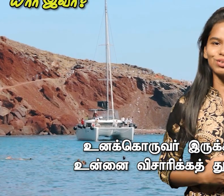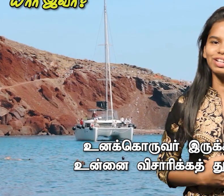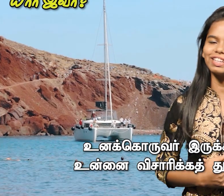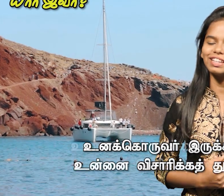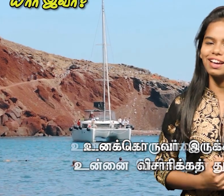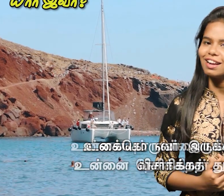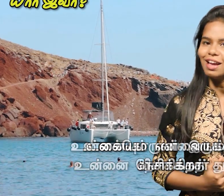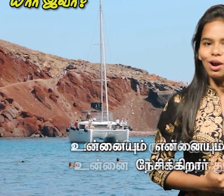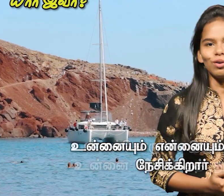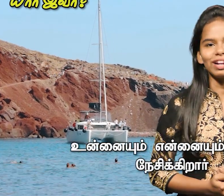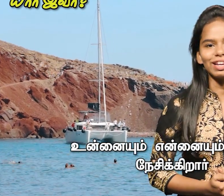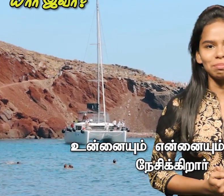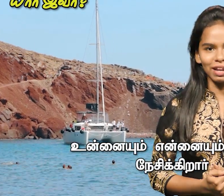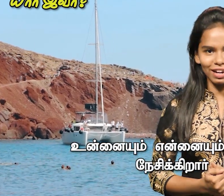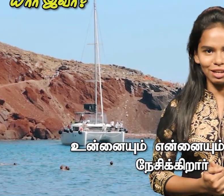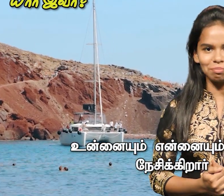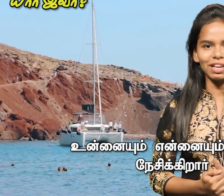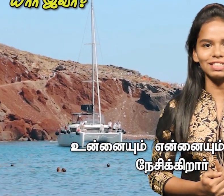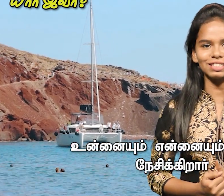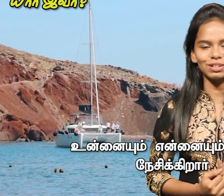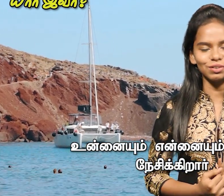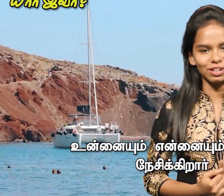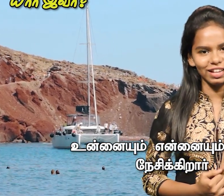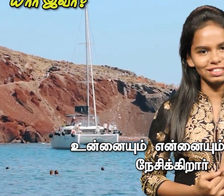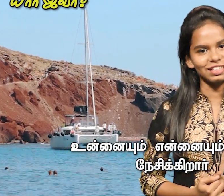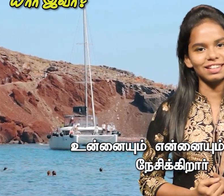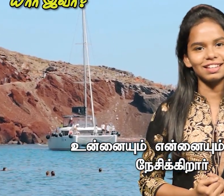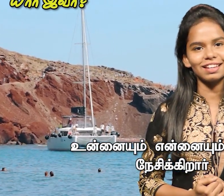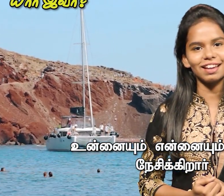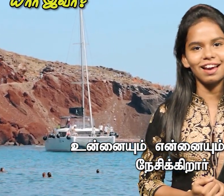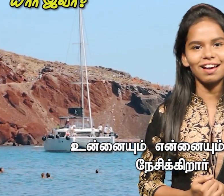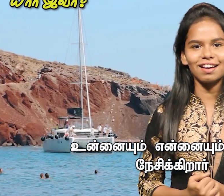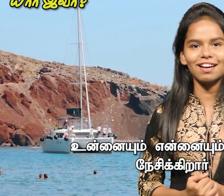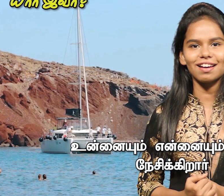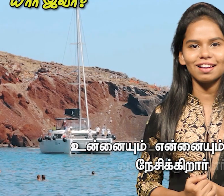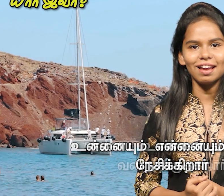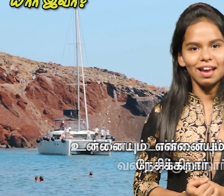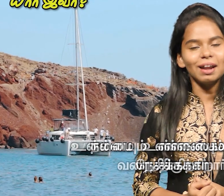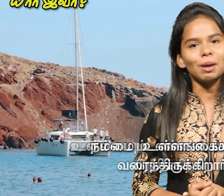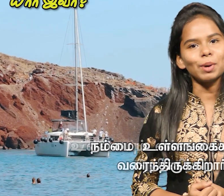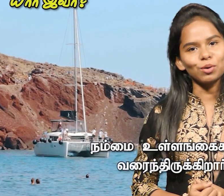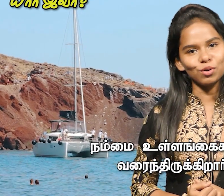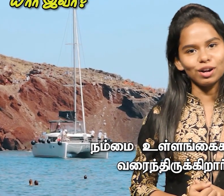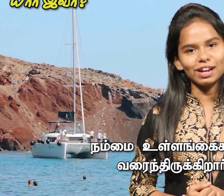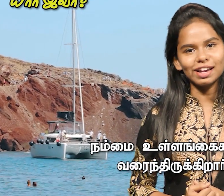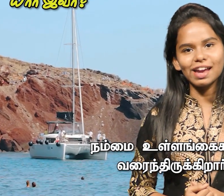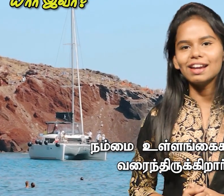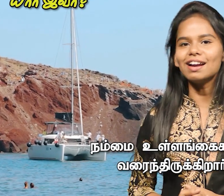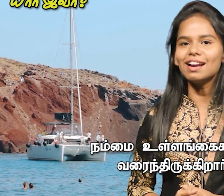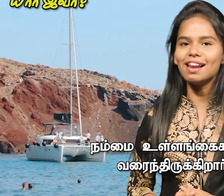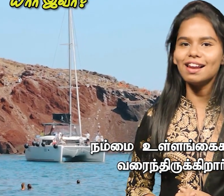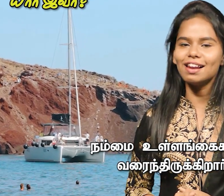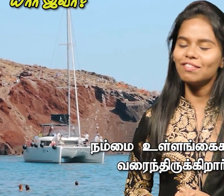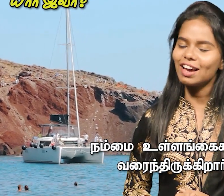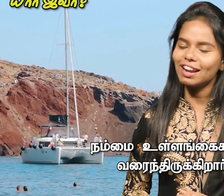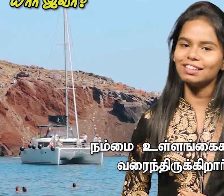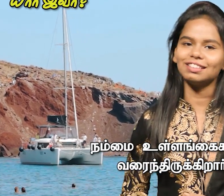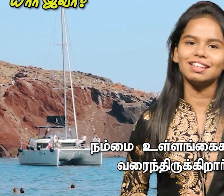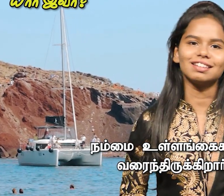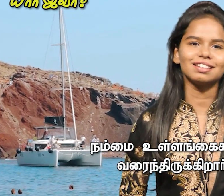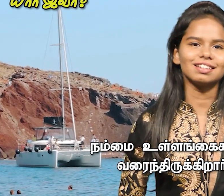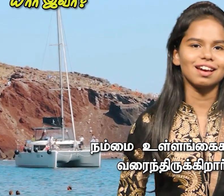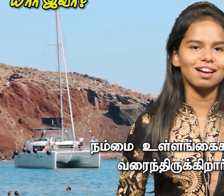விசாரிக்க துடிக்கிறார், உன்னையும் என்னையும் மேசோ நேசிக்கிறார், நம்மை உள்ளங்கைகளில்